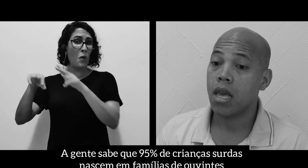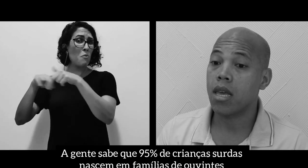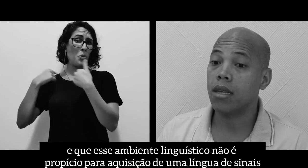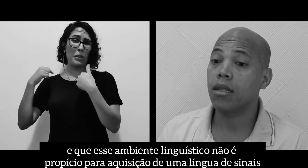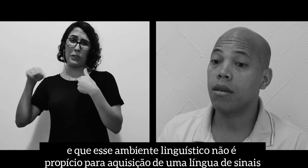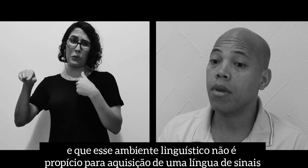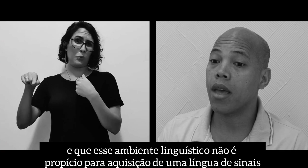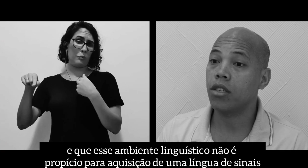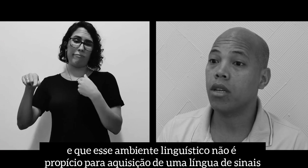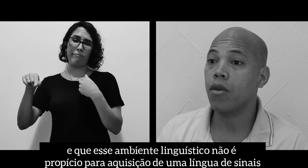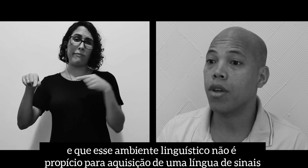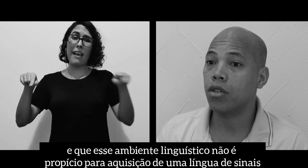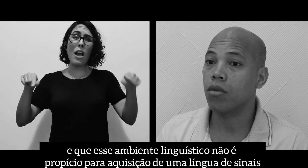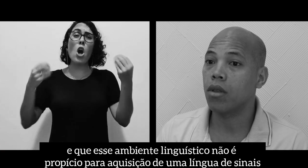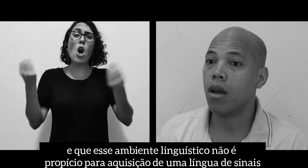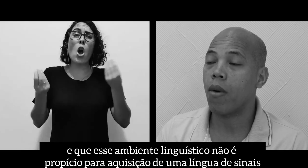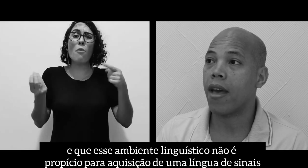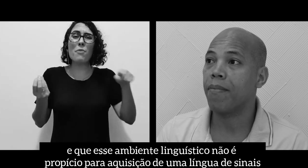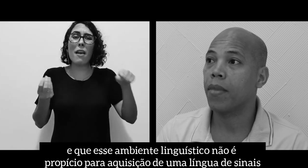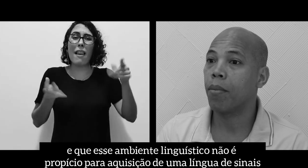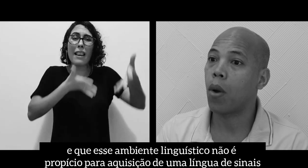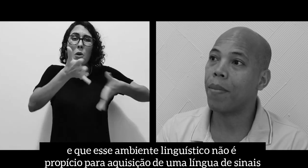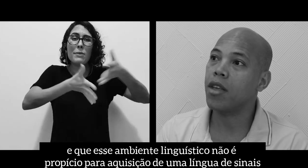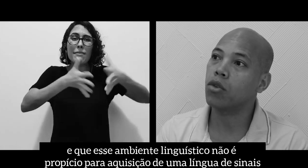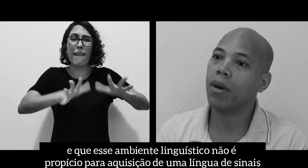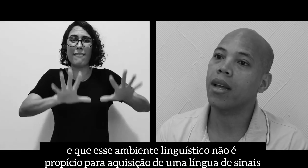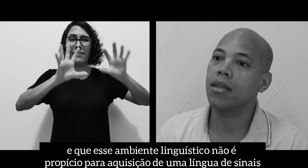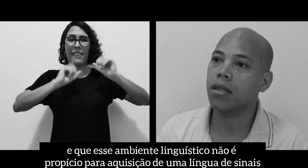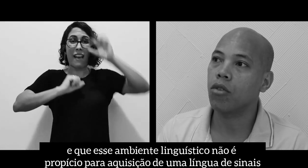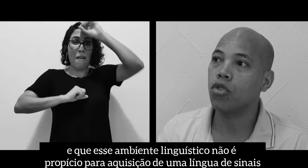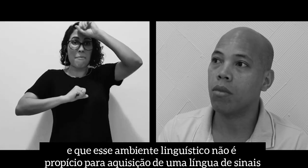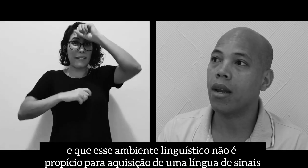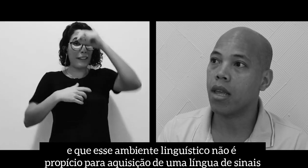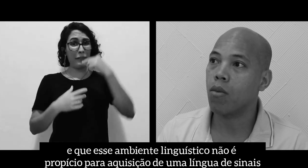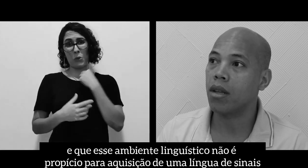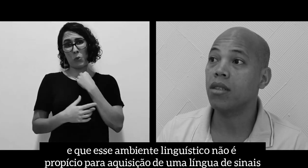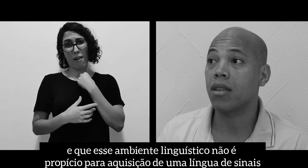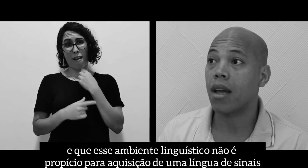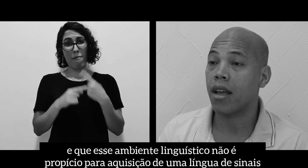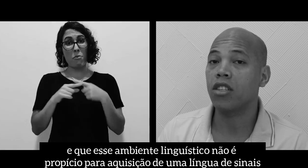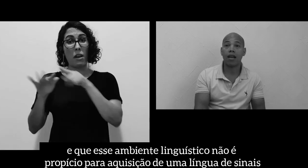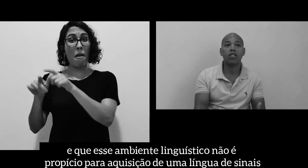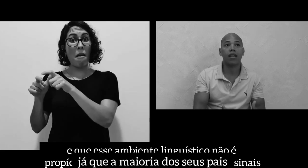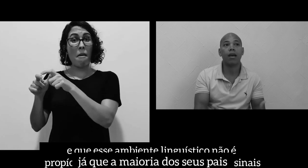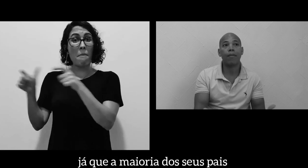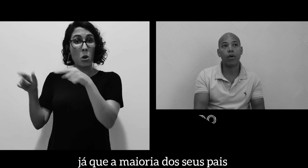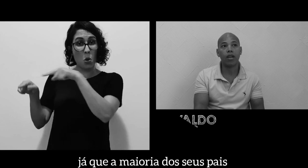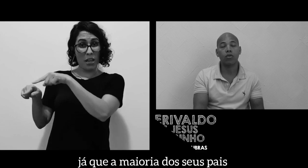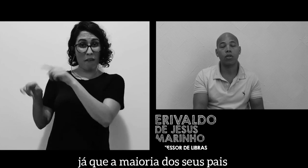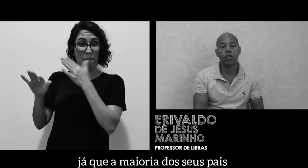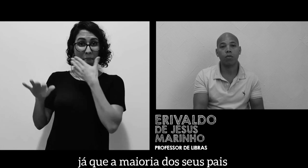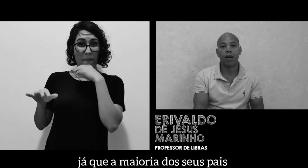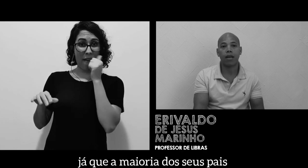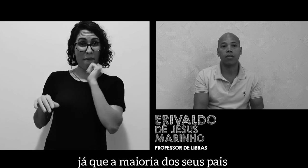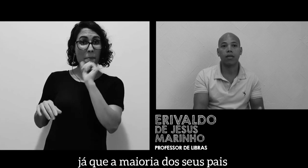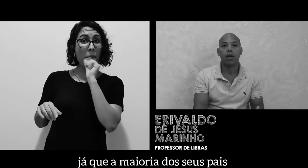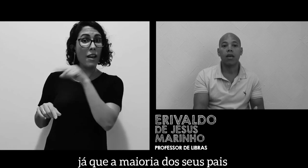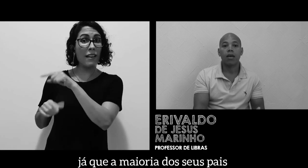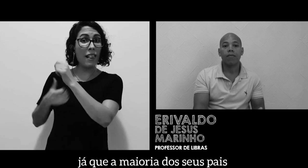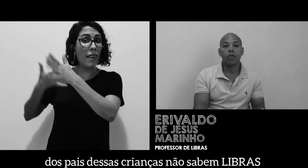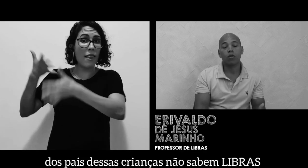ouvintes e que esse ambiente linguístico não é propício para a aquisição de uma língua de sinais, já que a maioria dos